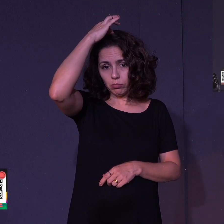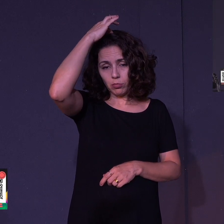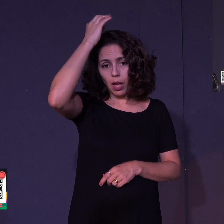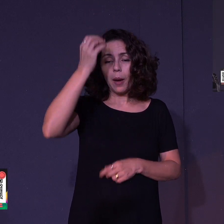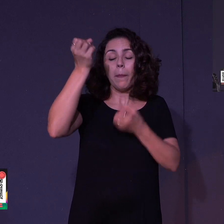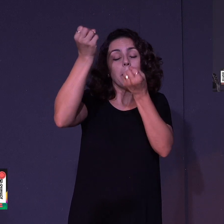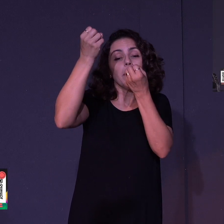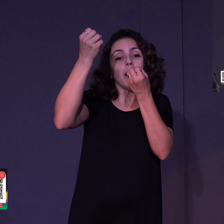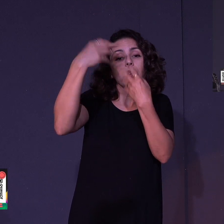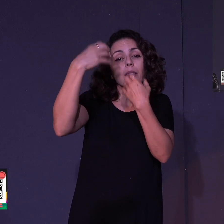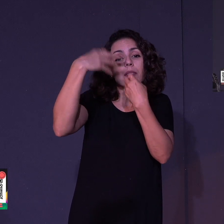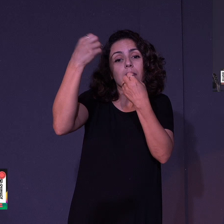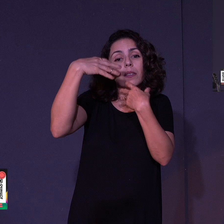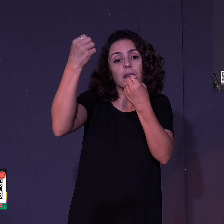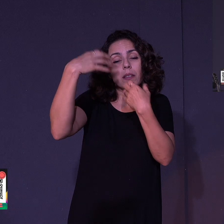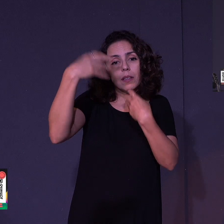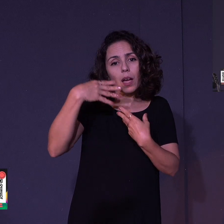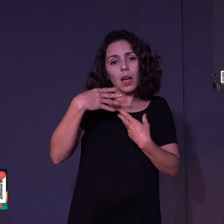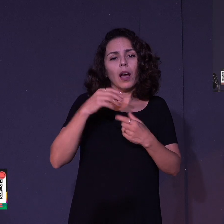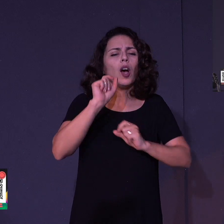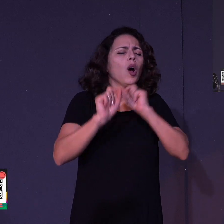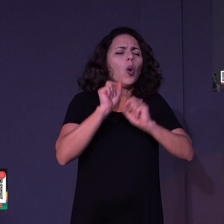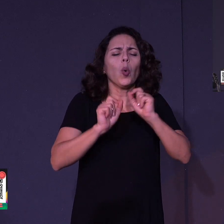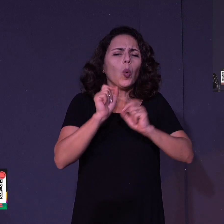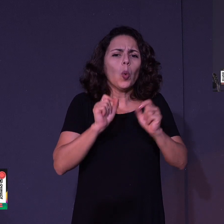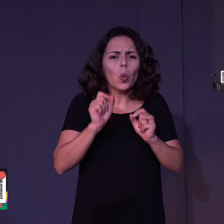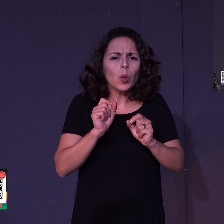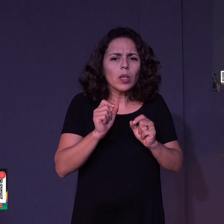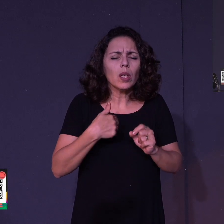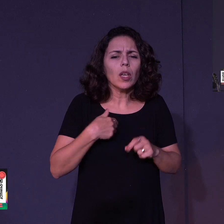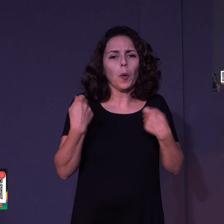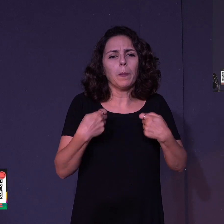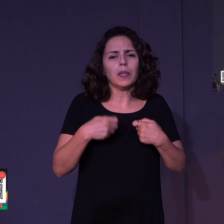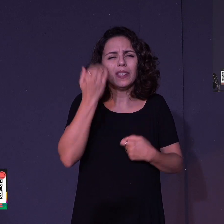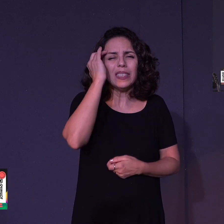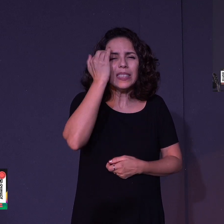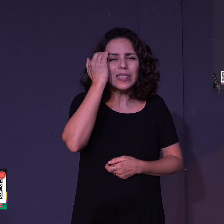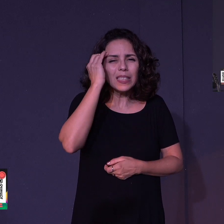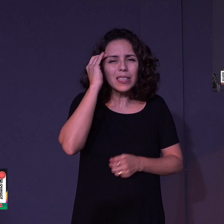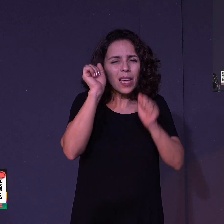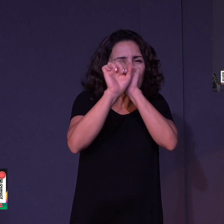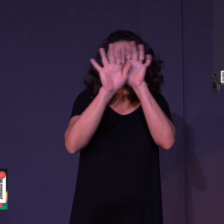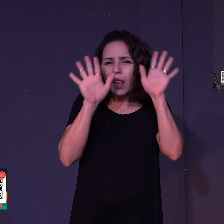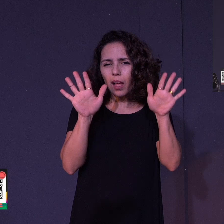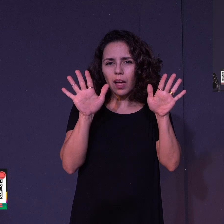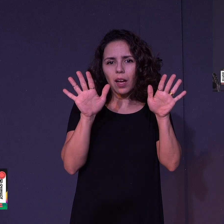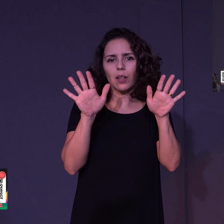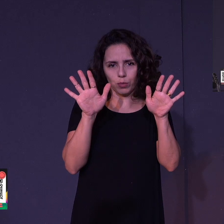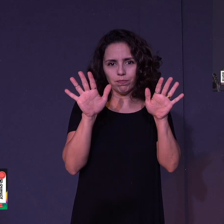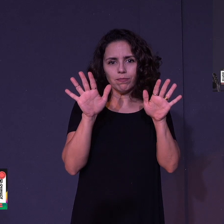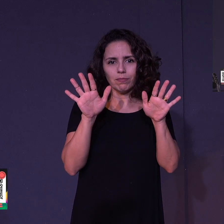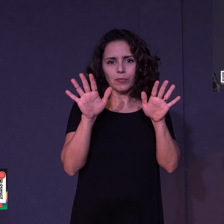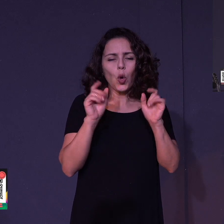lembranças, esperança e felicidade. E eu preciso discernir espiritualmente para entender que essas boas situações irão me